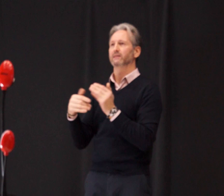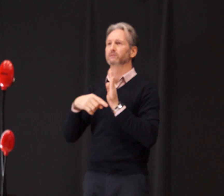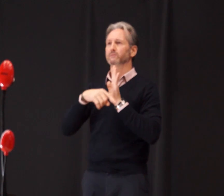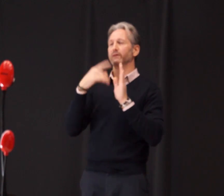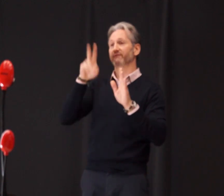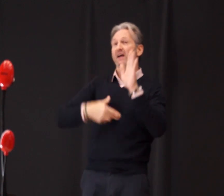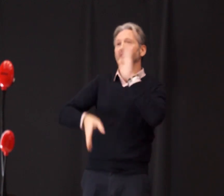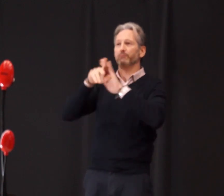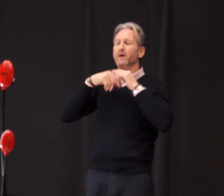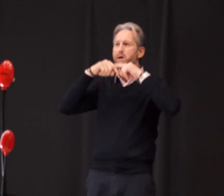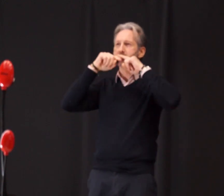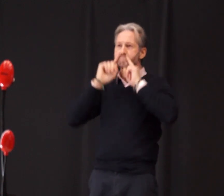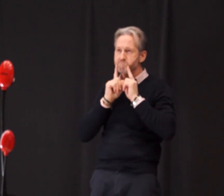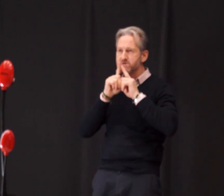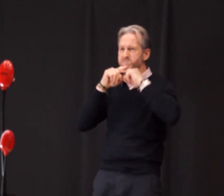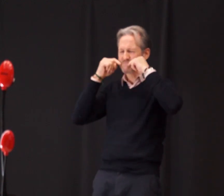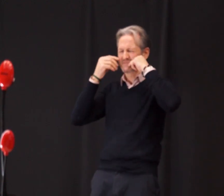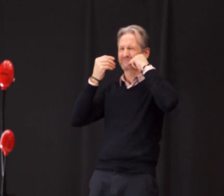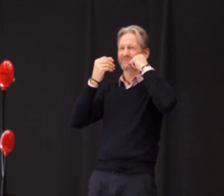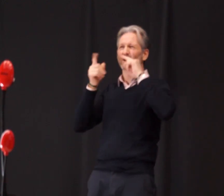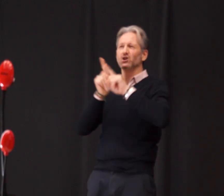ce que ça donne comme type de catégorie.